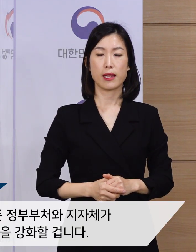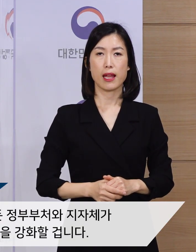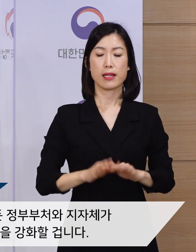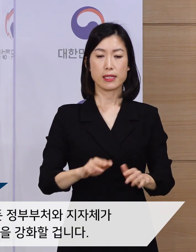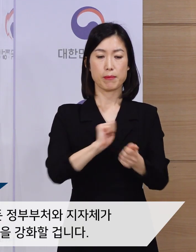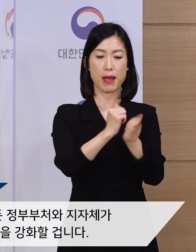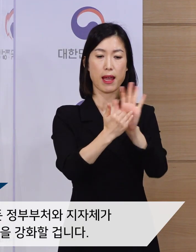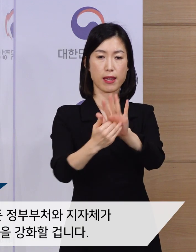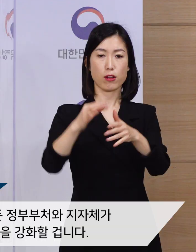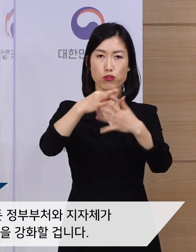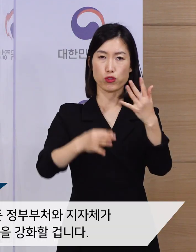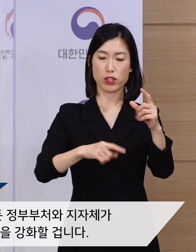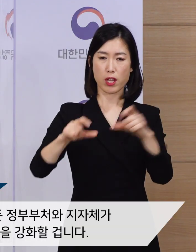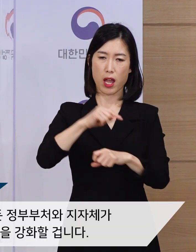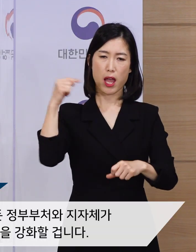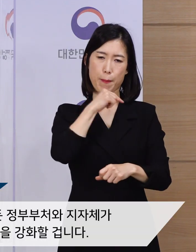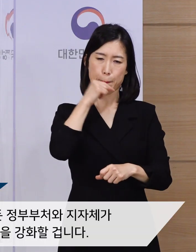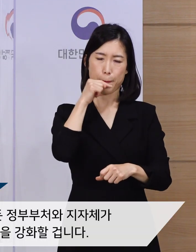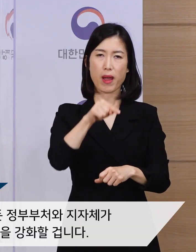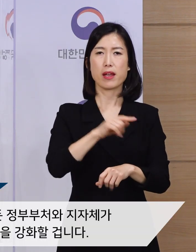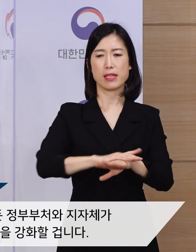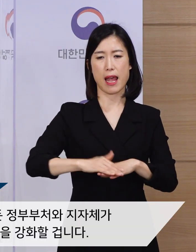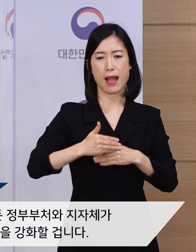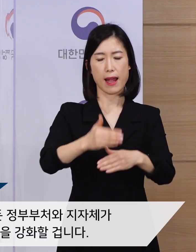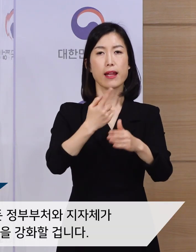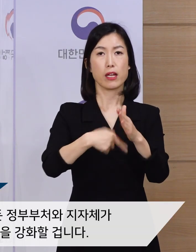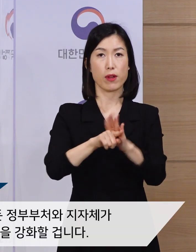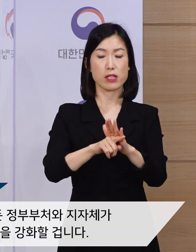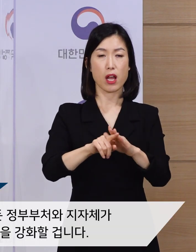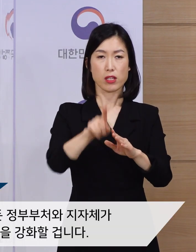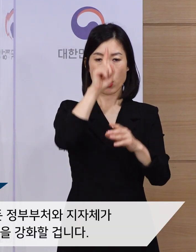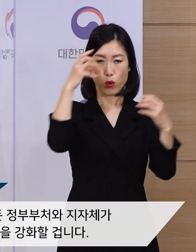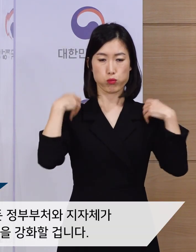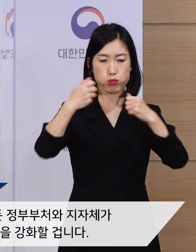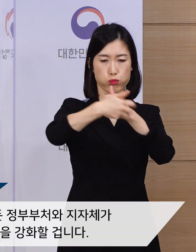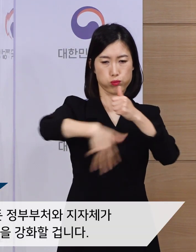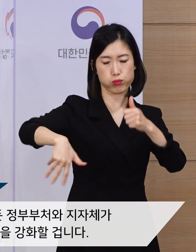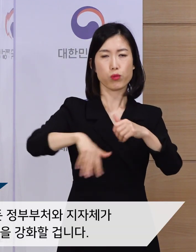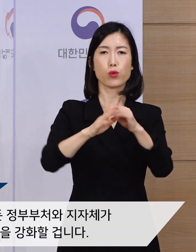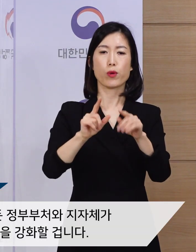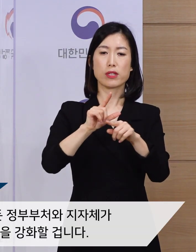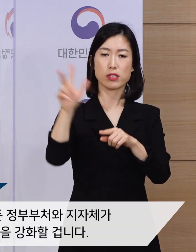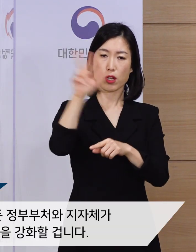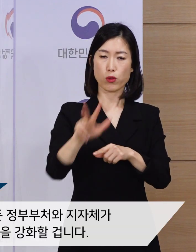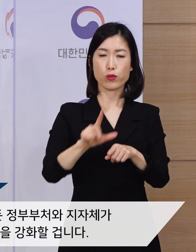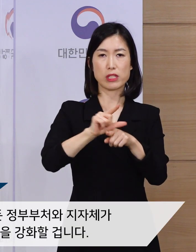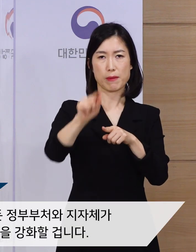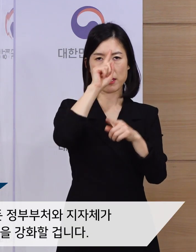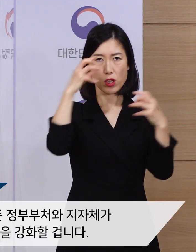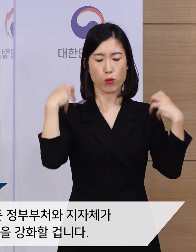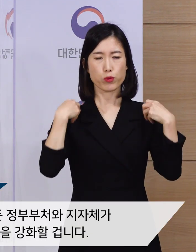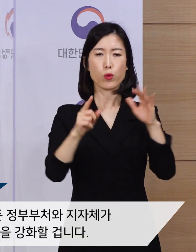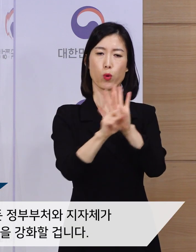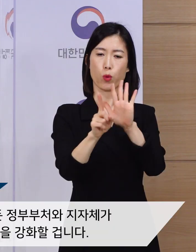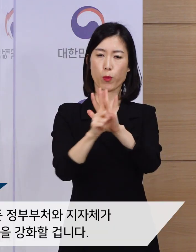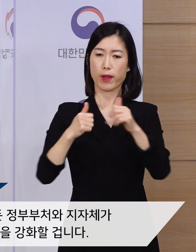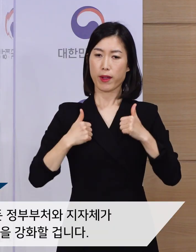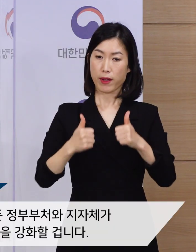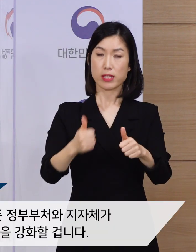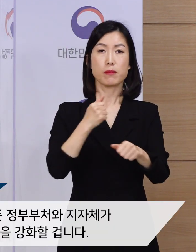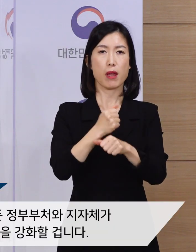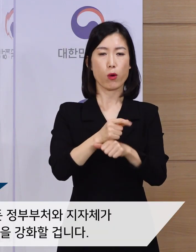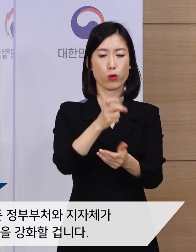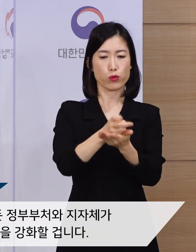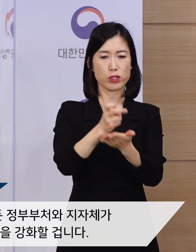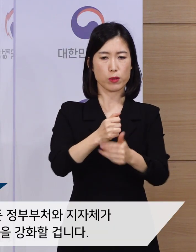강화되는 방역 조치의 효과적인 시행을 위해 모든 정부 부처와 지자체가 적극적으로 안내하고 수칙